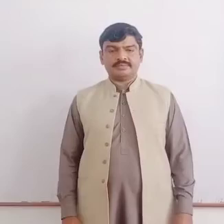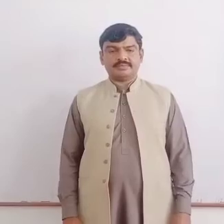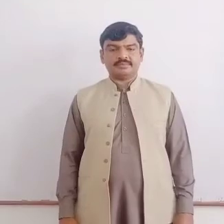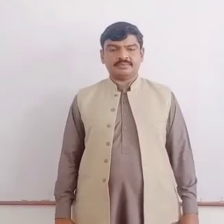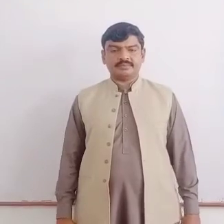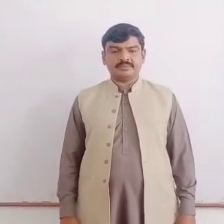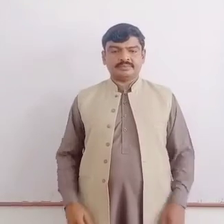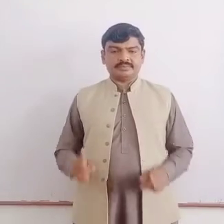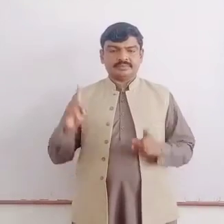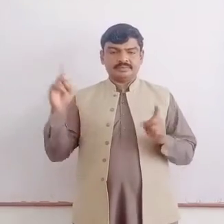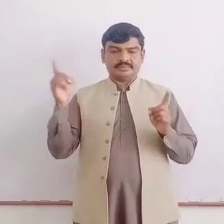जरिया,